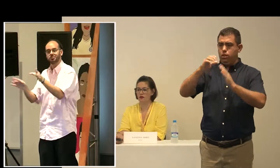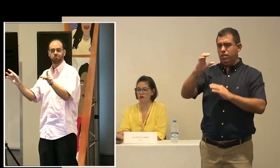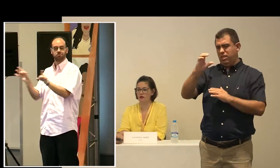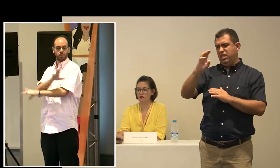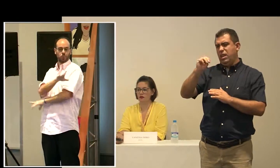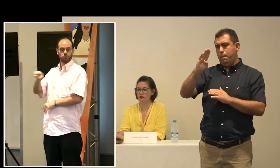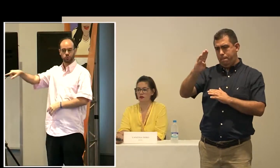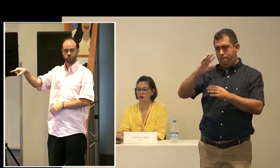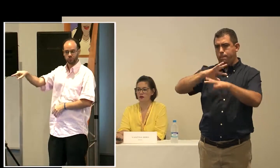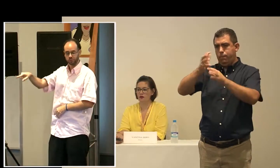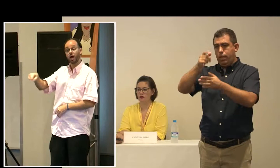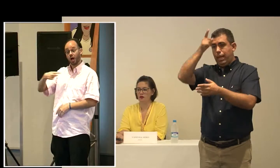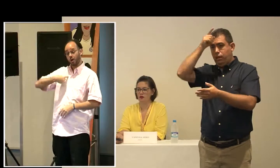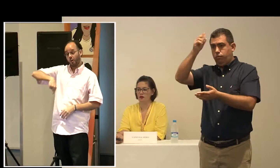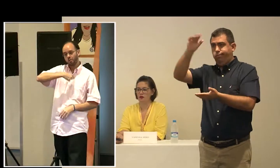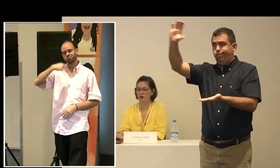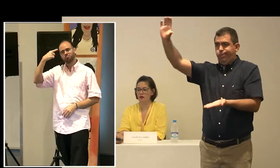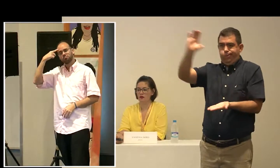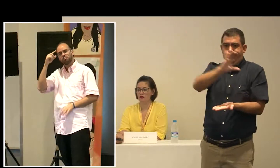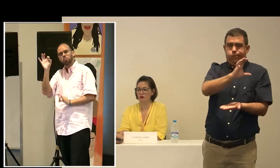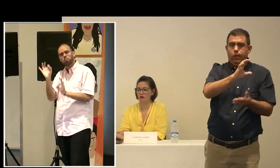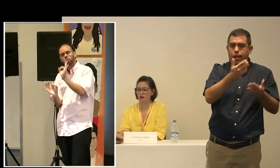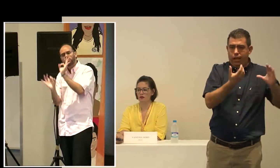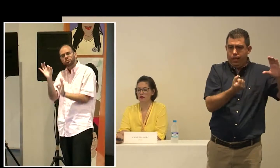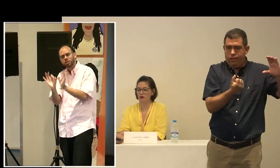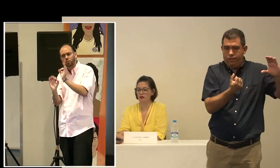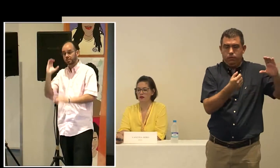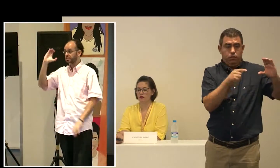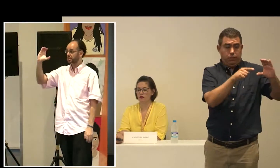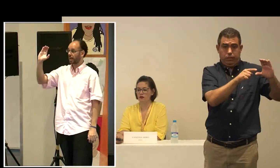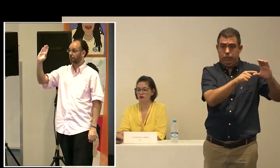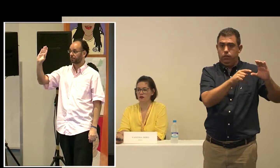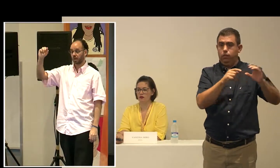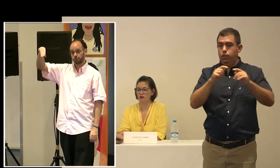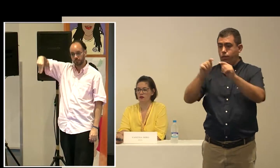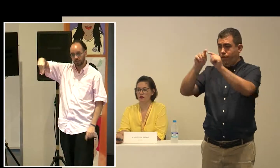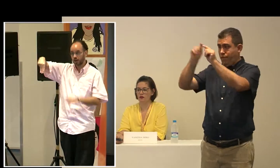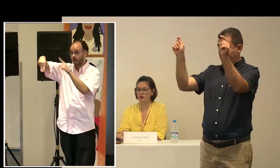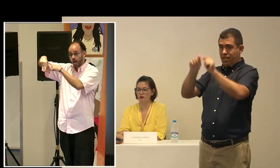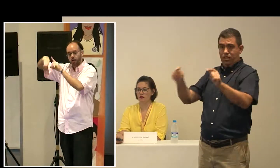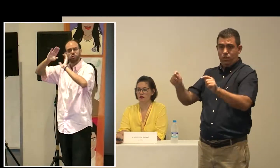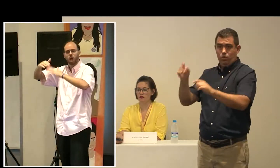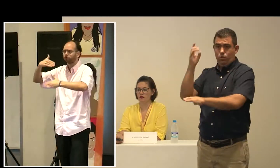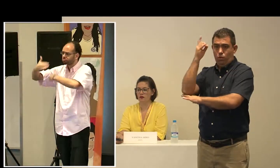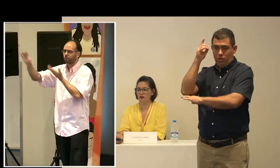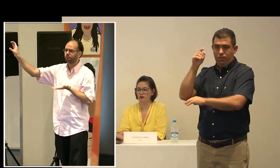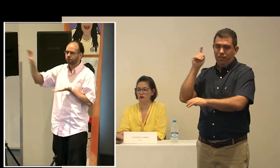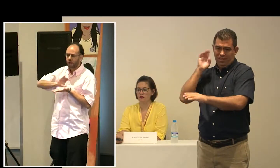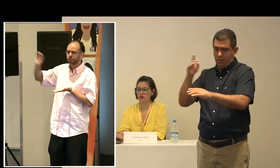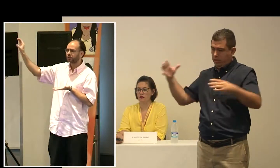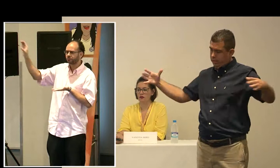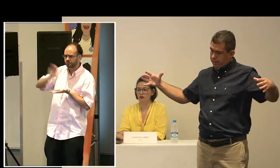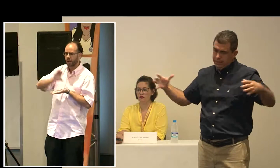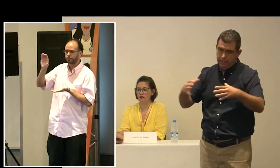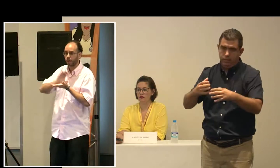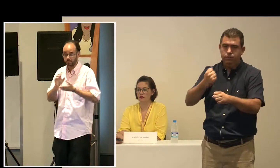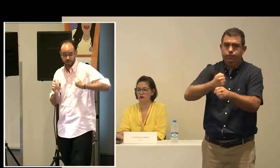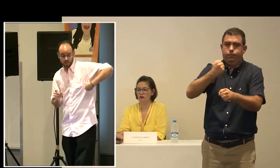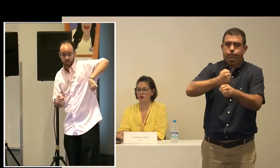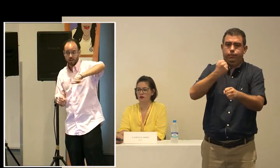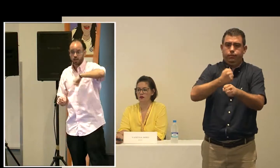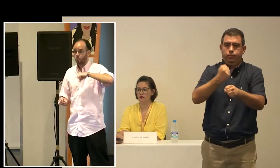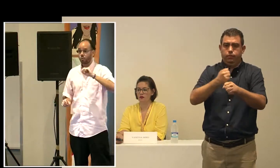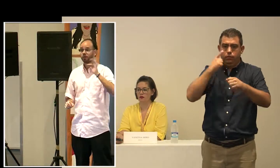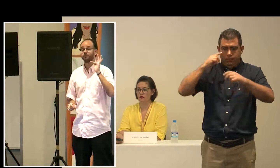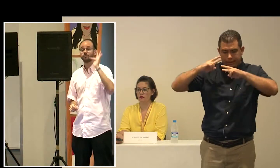Hoje, se o banco tem um intérprete, o surdo pode ir lá e ser atendido sem preocupação. A CBM, ela